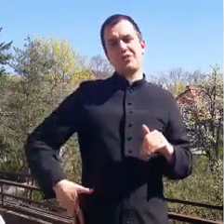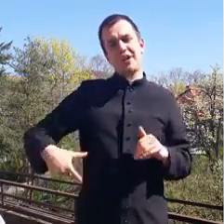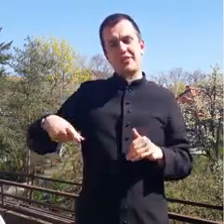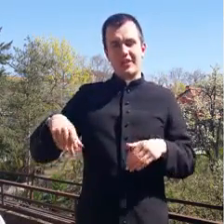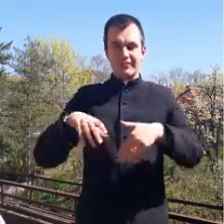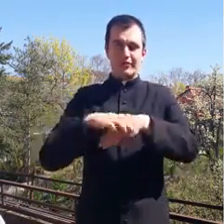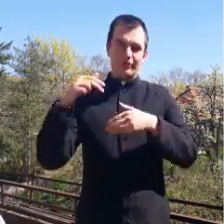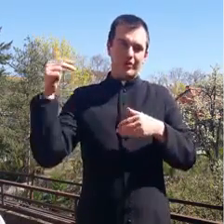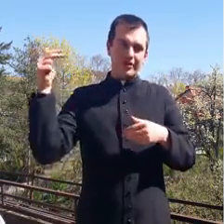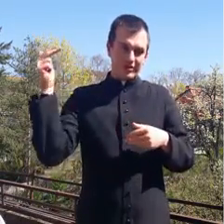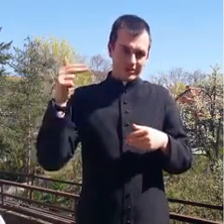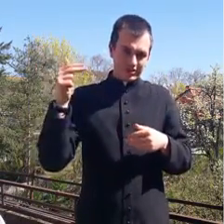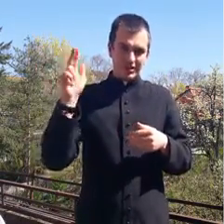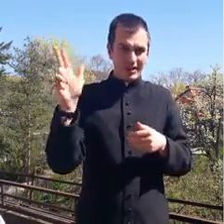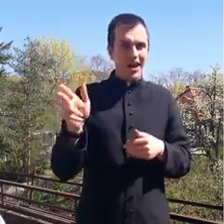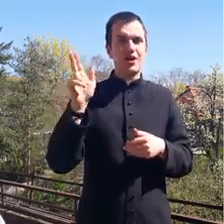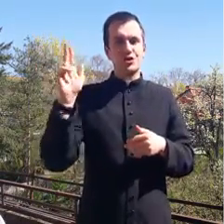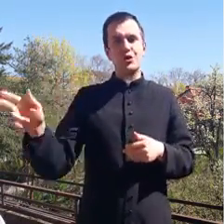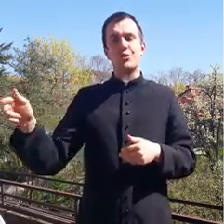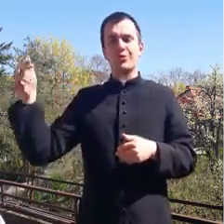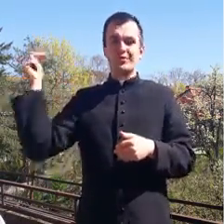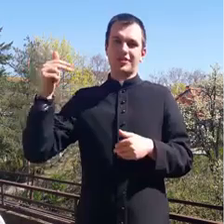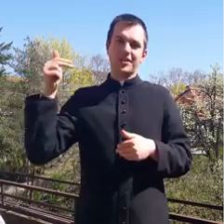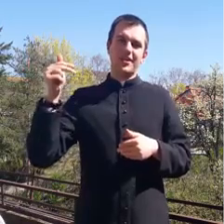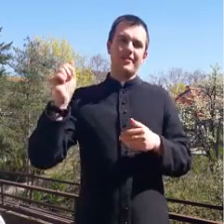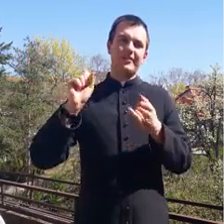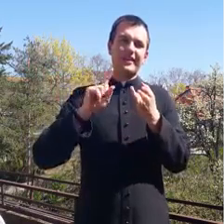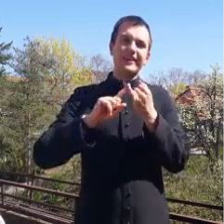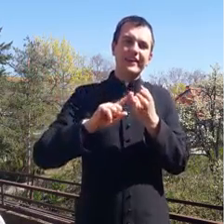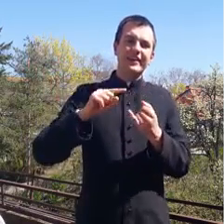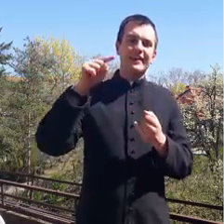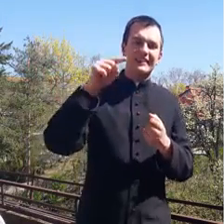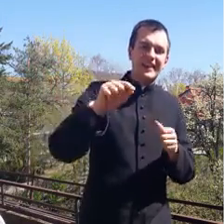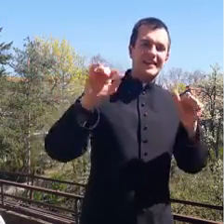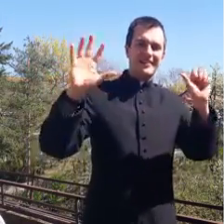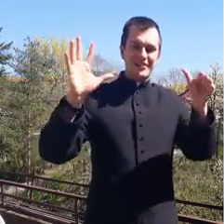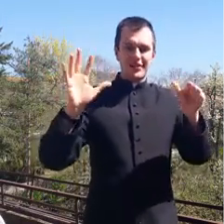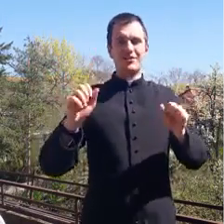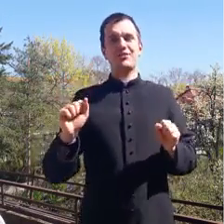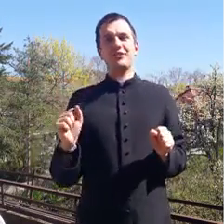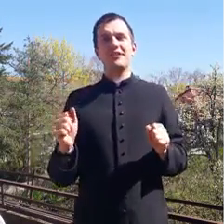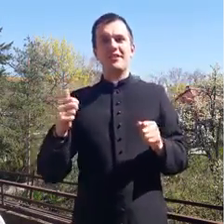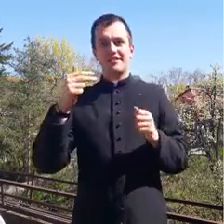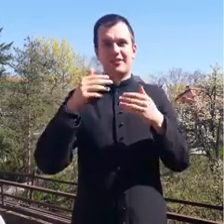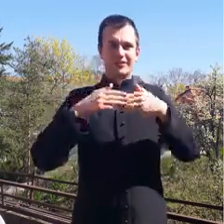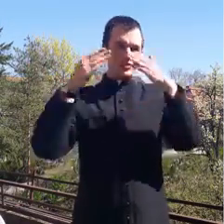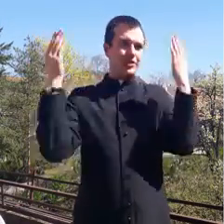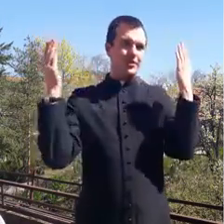świętej w każdą niedzielę i 6 tygodni